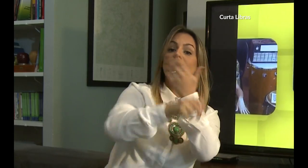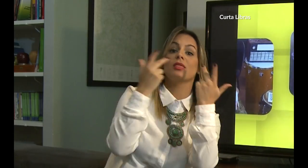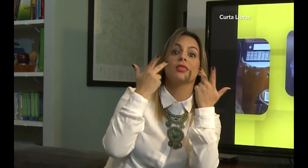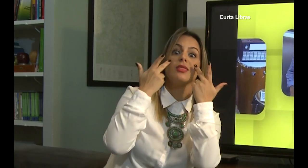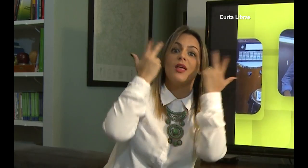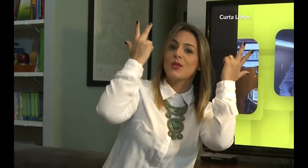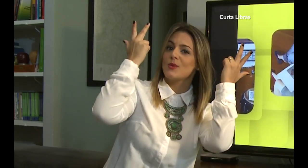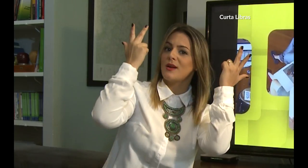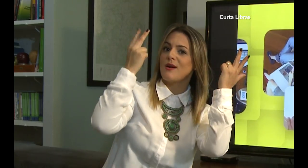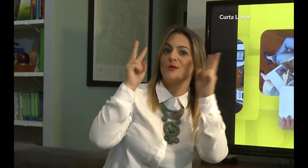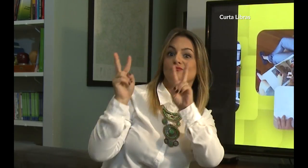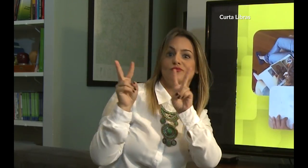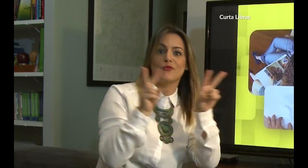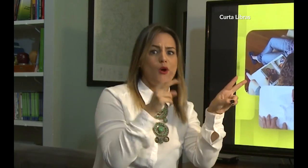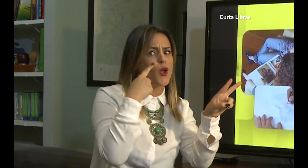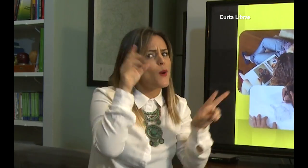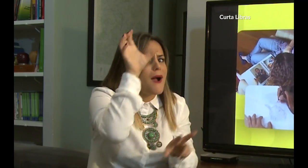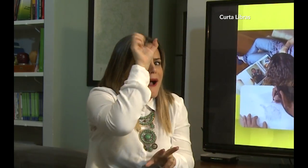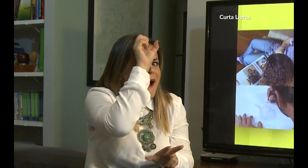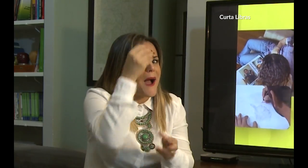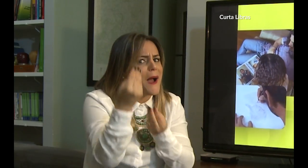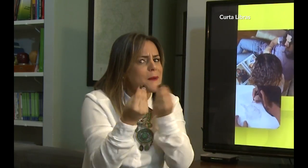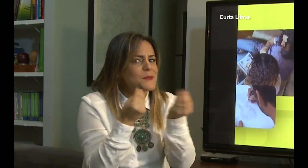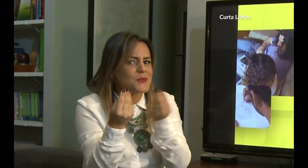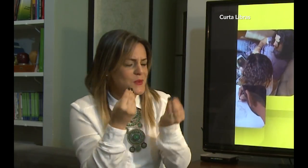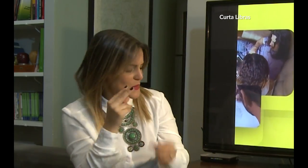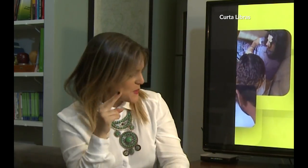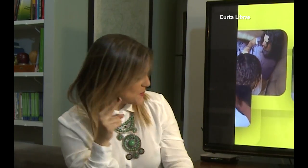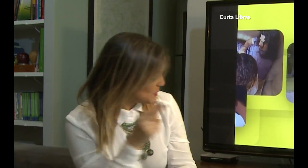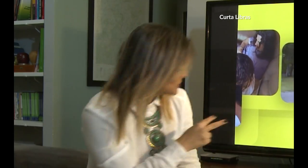Que irá nos mostrar sua experiência de parto natural Vamos conferir?